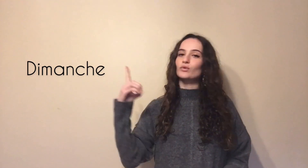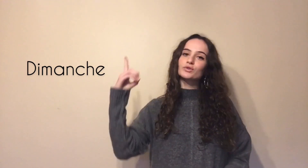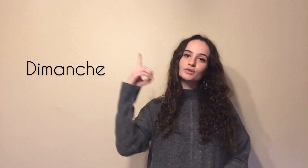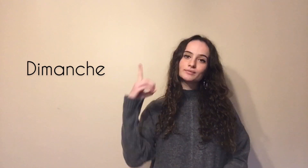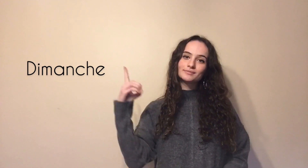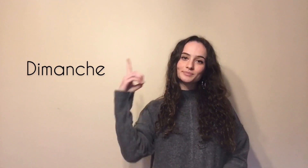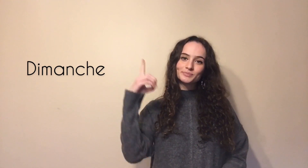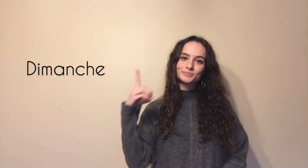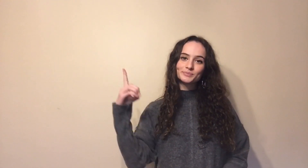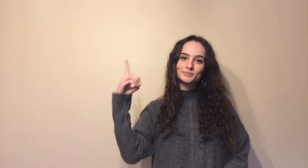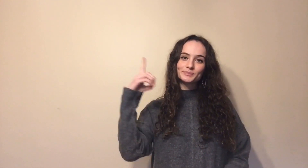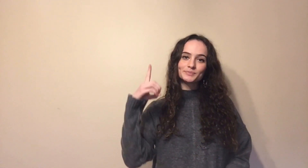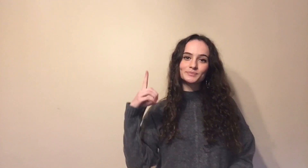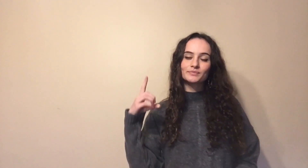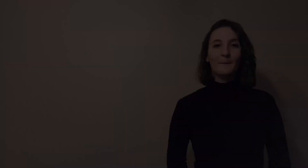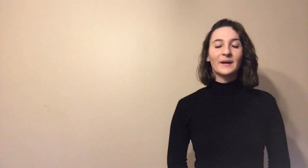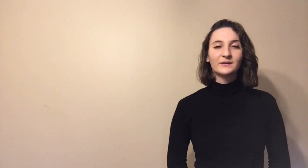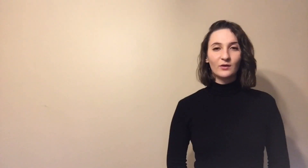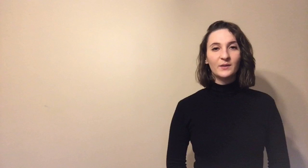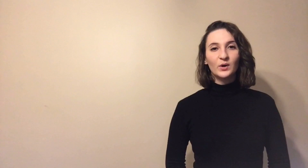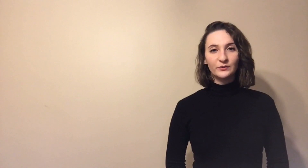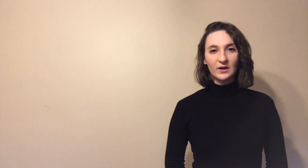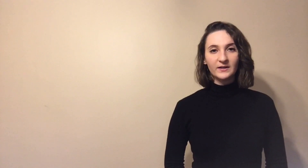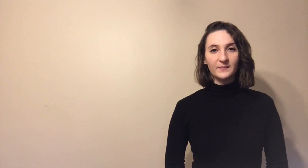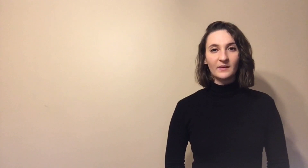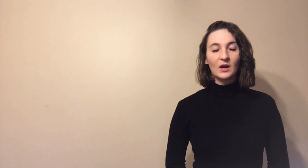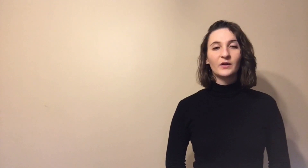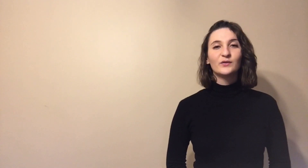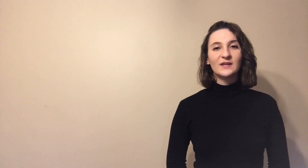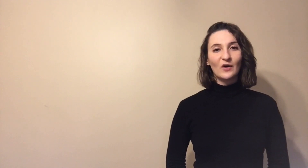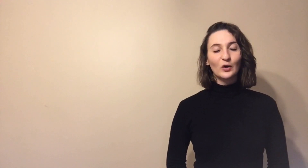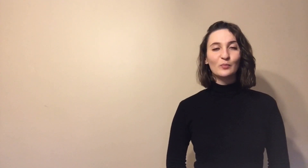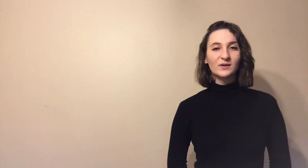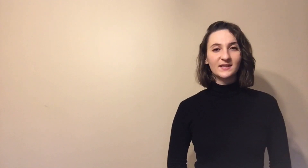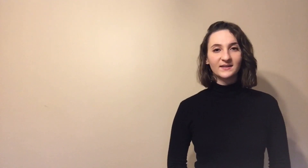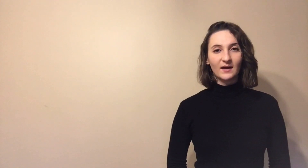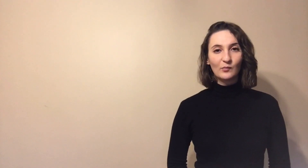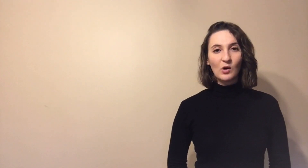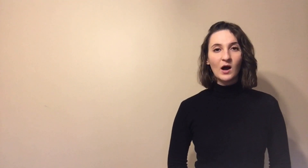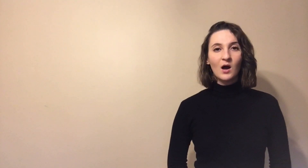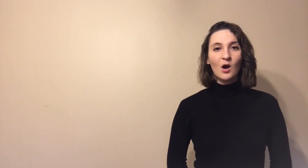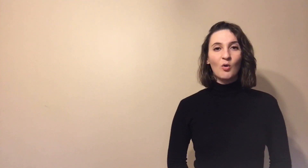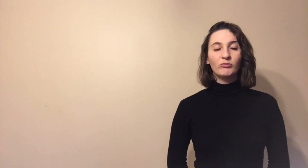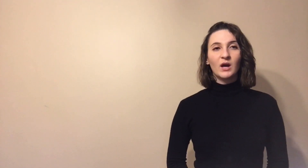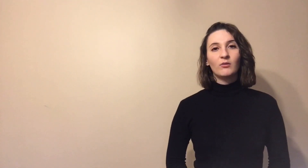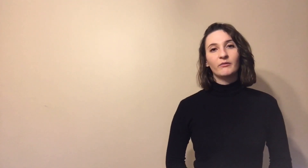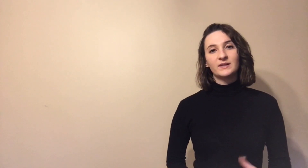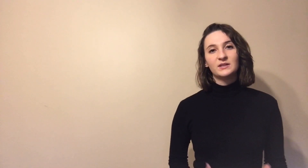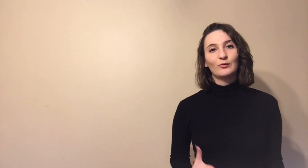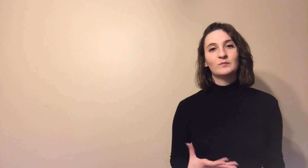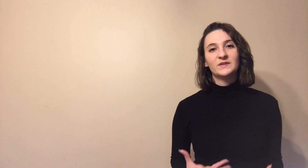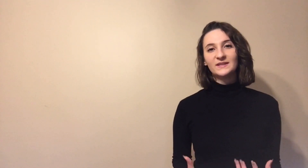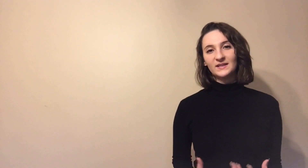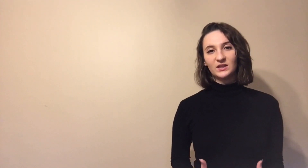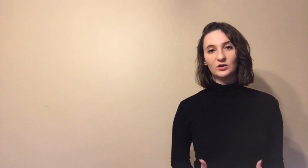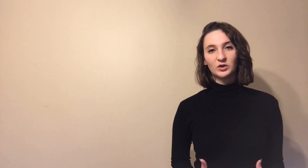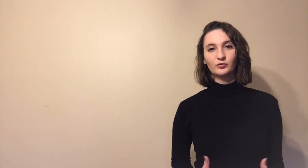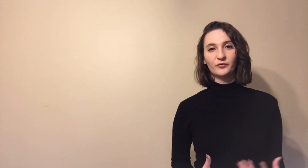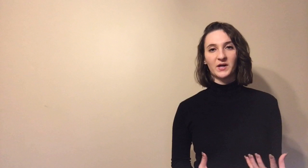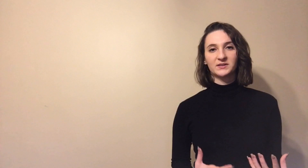Dimanche. Maintenant, les mois de l'année. Alors, il faut savoir que pour certains mois, on a, on va dire, une petite anecdote, ou enfin, ce qui